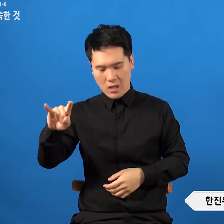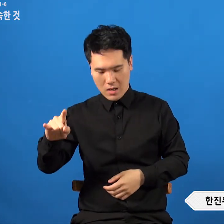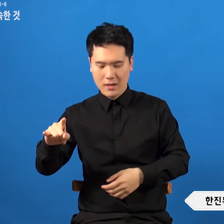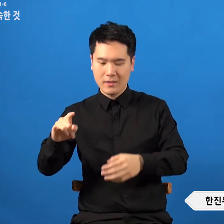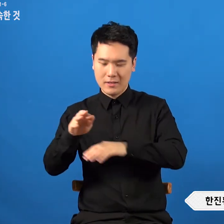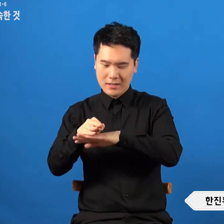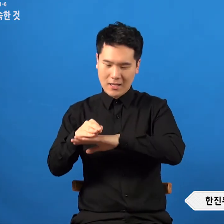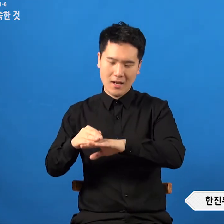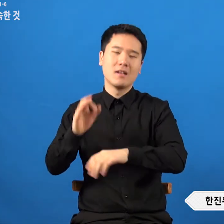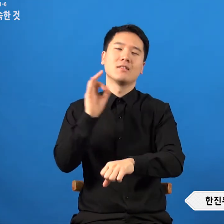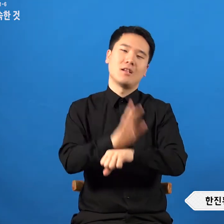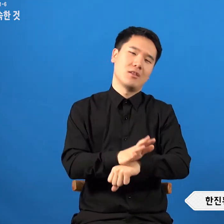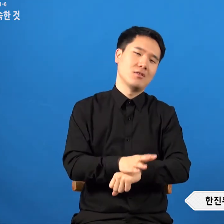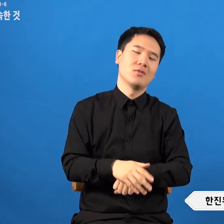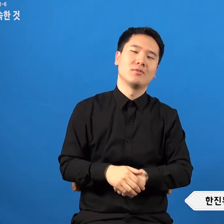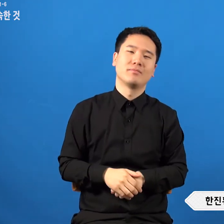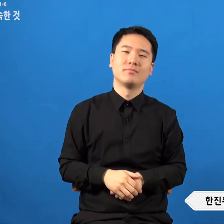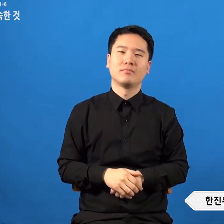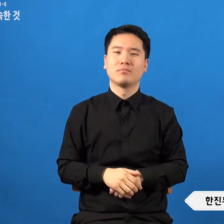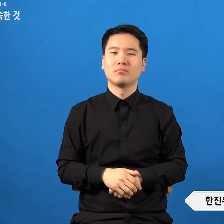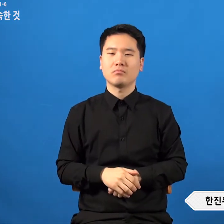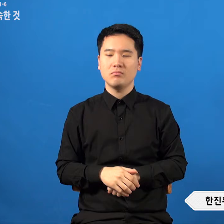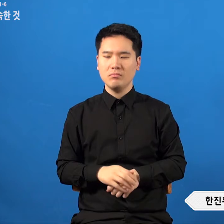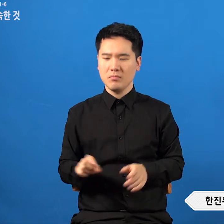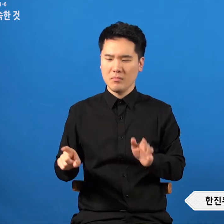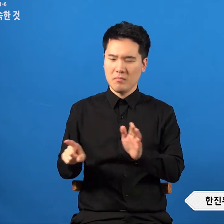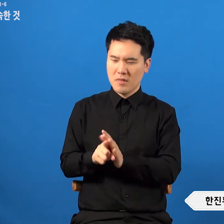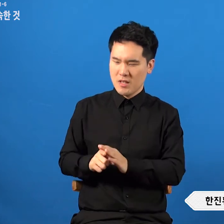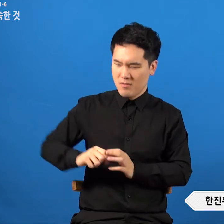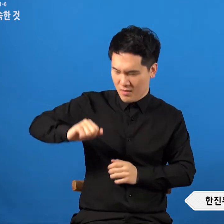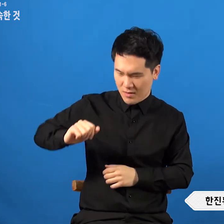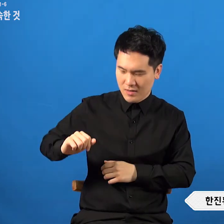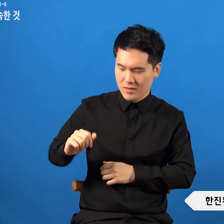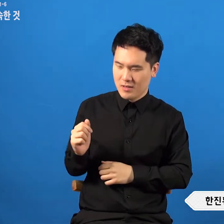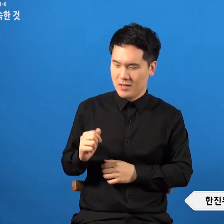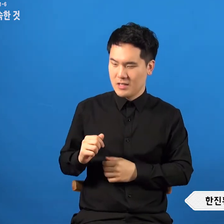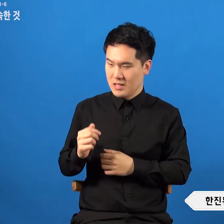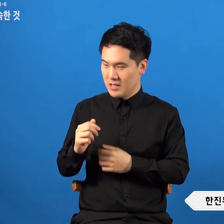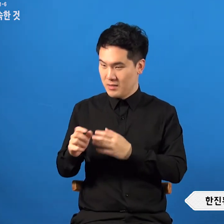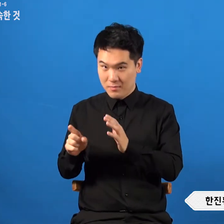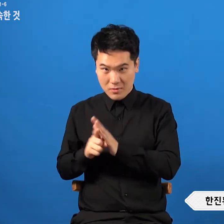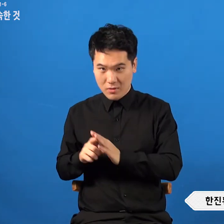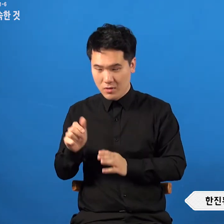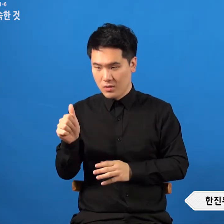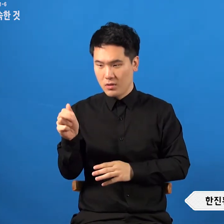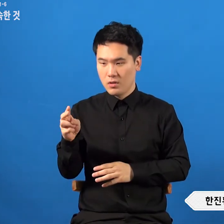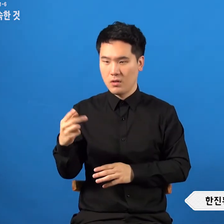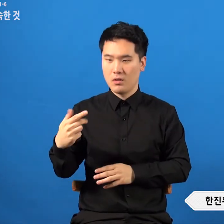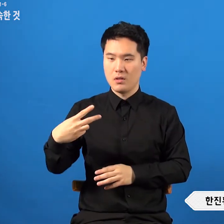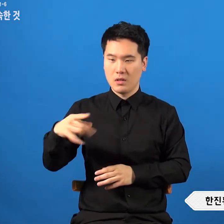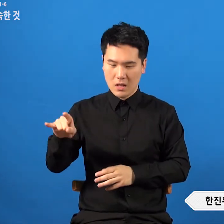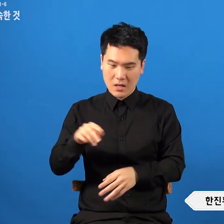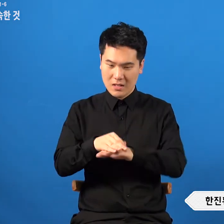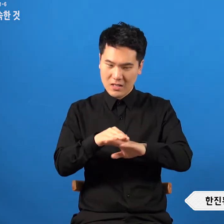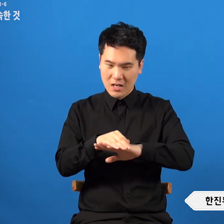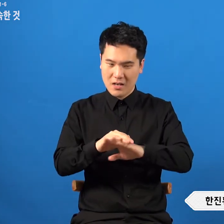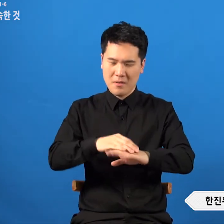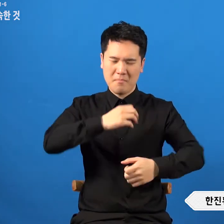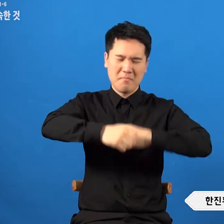신앙의 성숙이라는 것은 더 큰 현대차를 사는 것, 불순한 신앙은 현대차를 자기 마음대로 튜닝하는